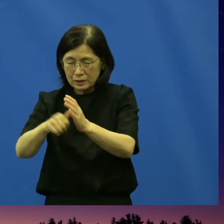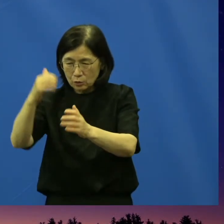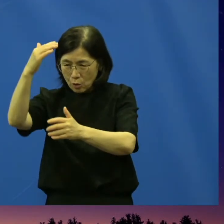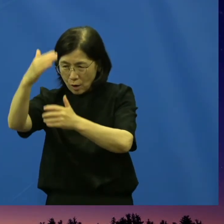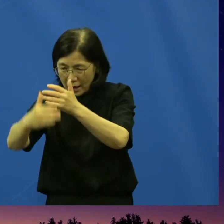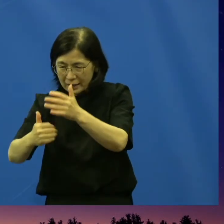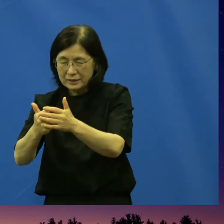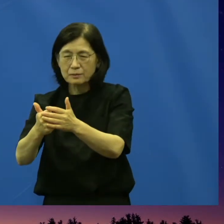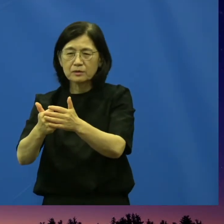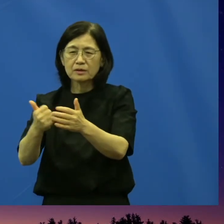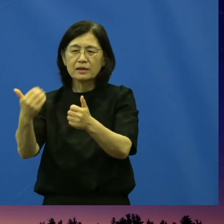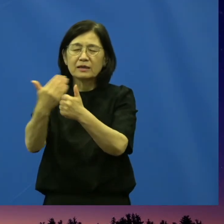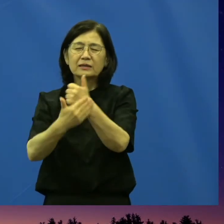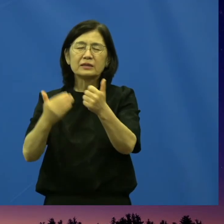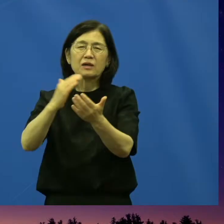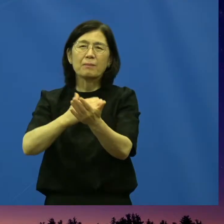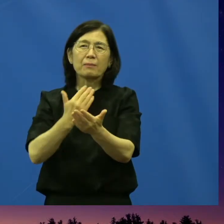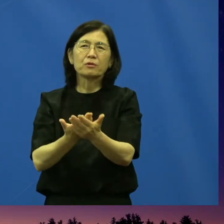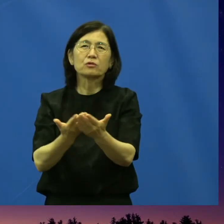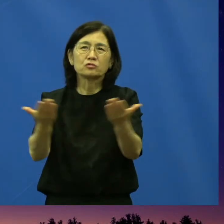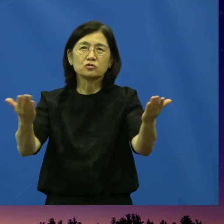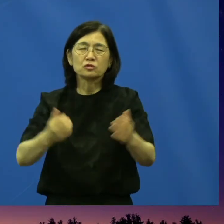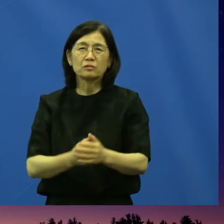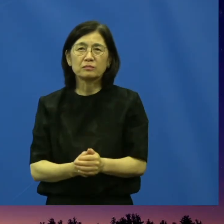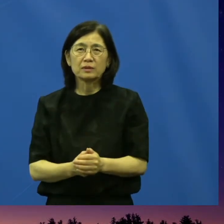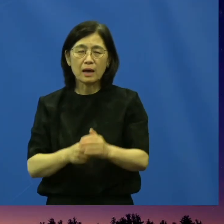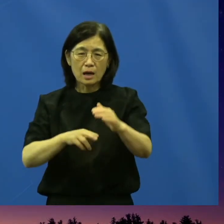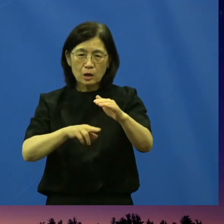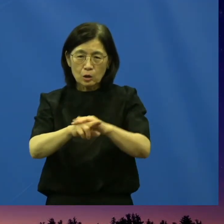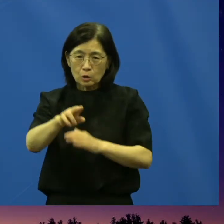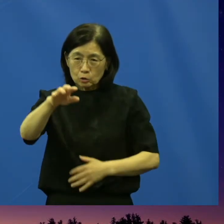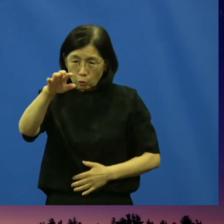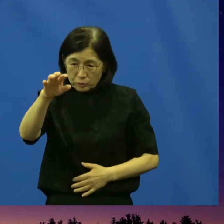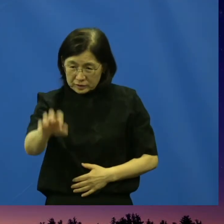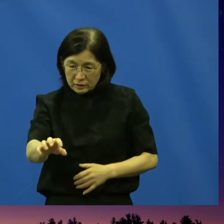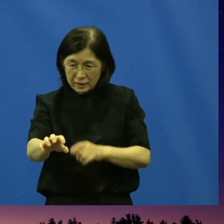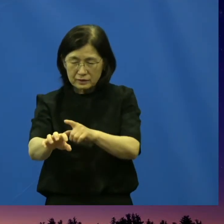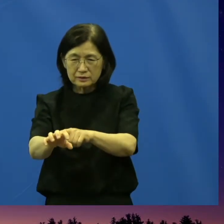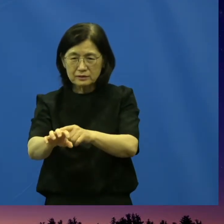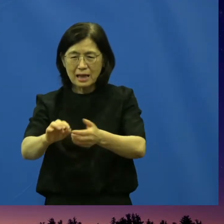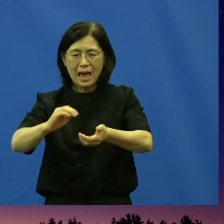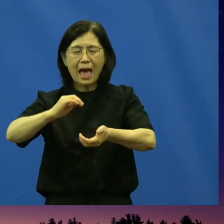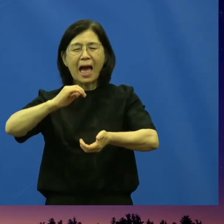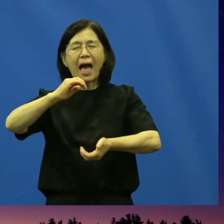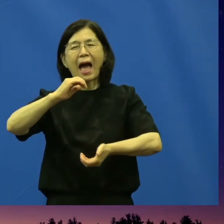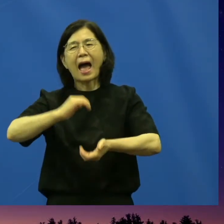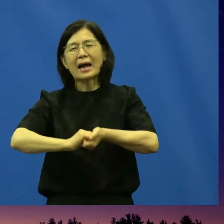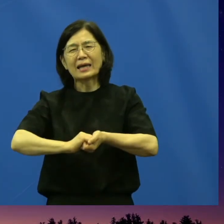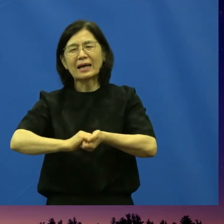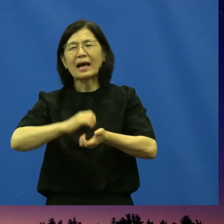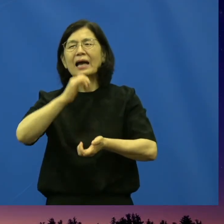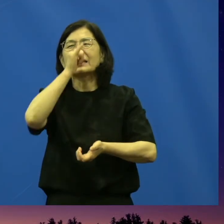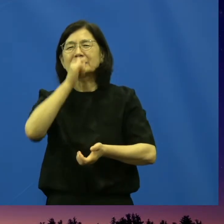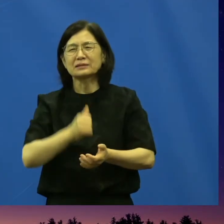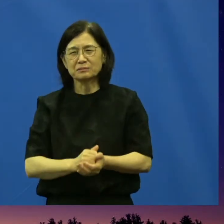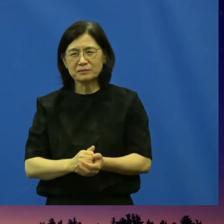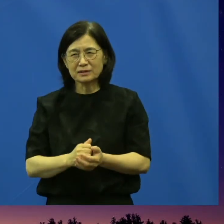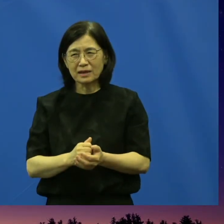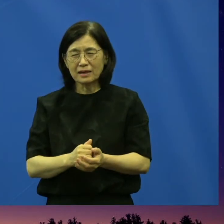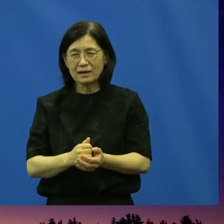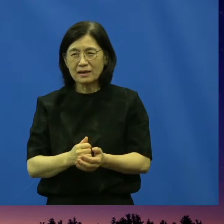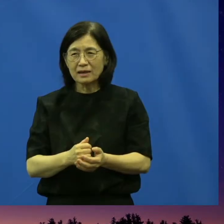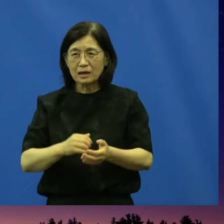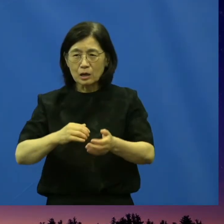원리. 자, 그런데 이 도피성에는 한계가 있습니다. 완전한 것이 아니죠. 도피하긴 하지만 여전히 가족들과